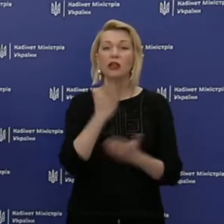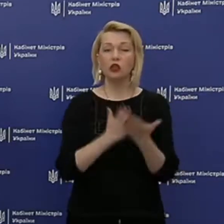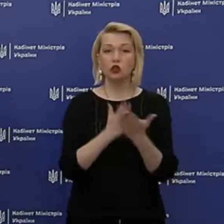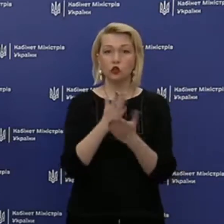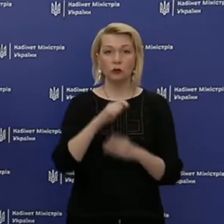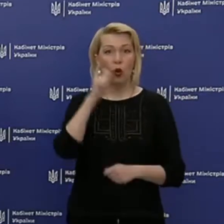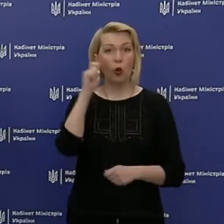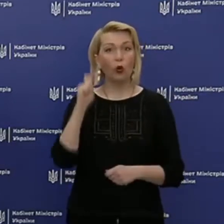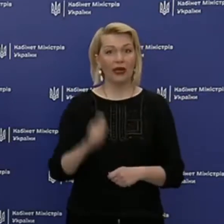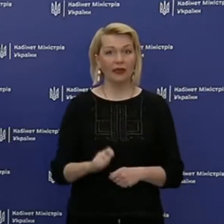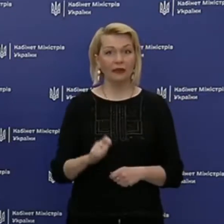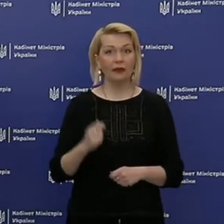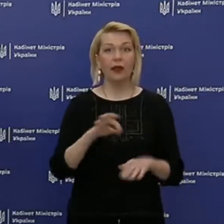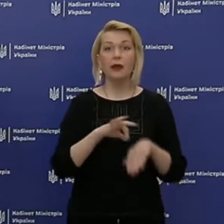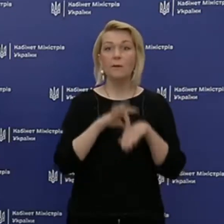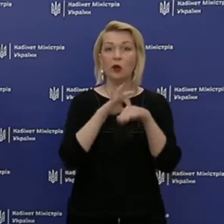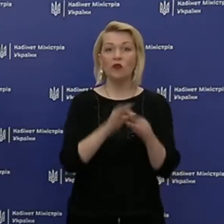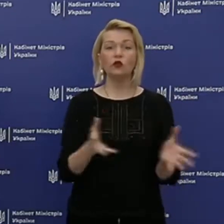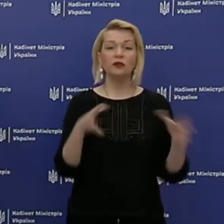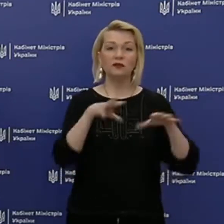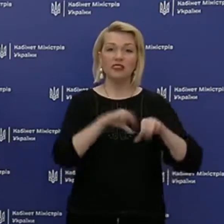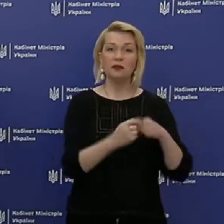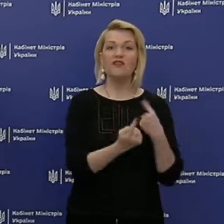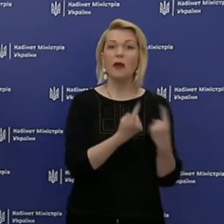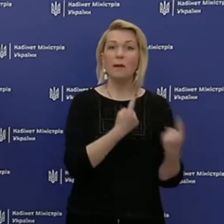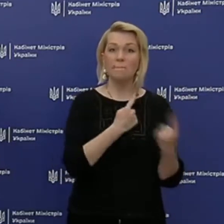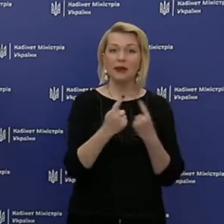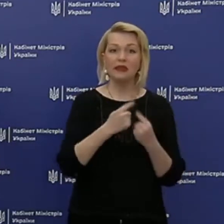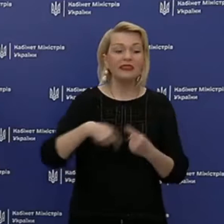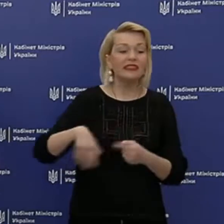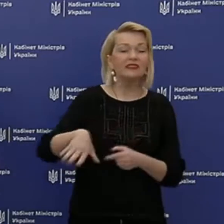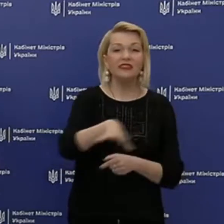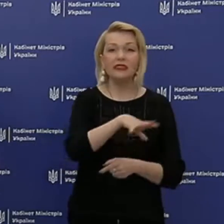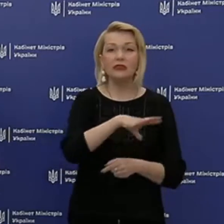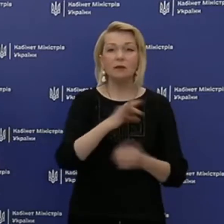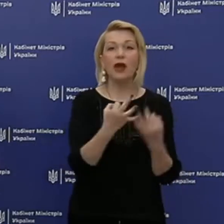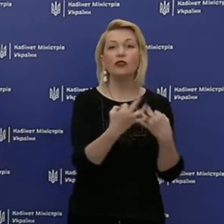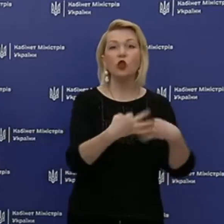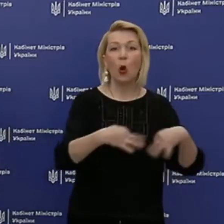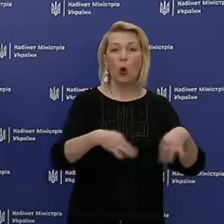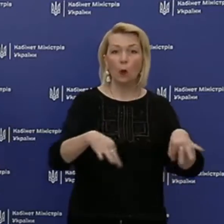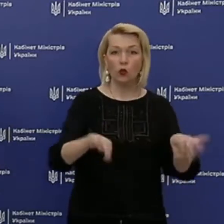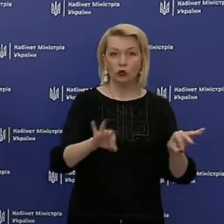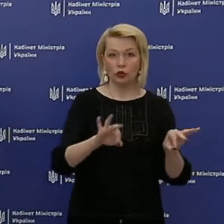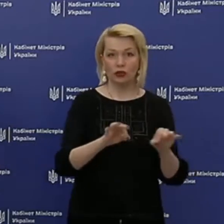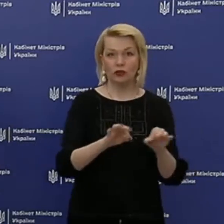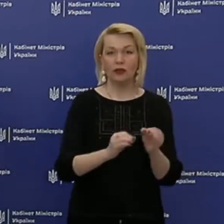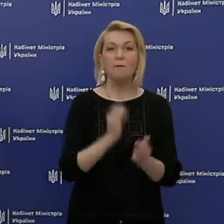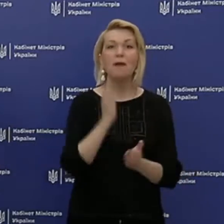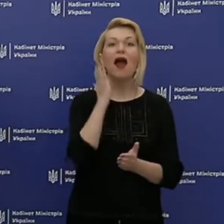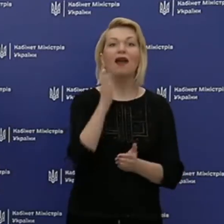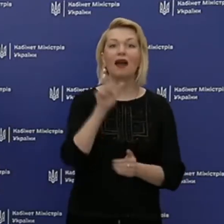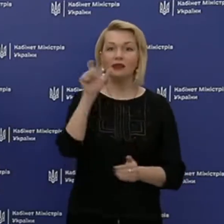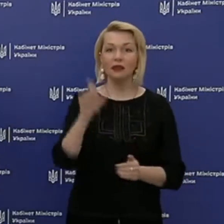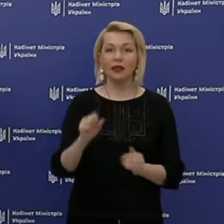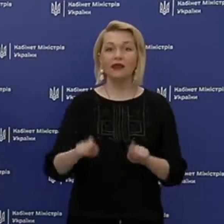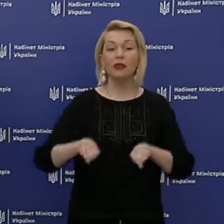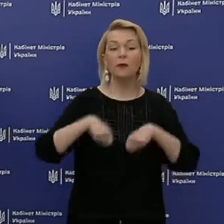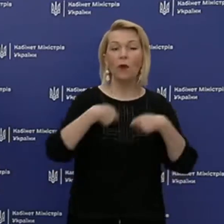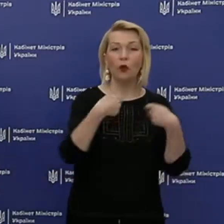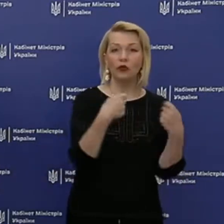здоров'я України я проводив співбесіди зі всіма допущеними кандидатами, які